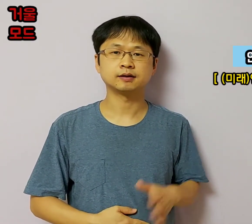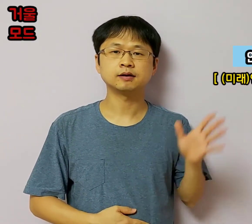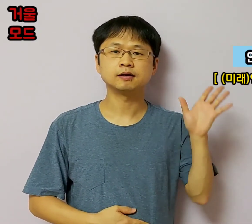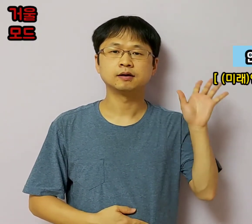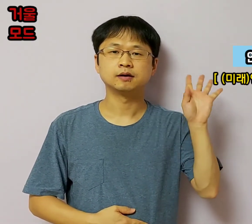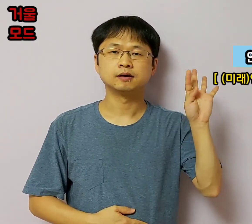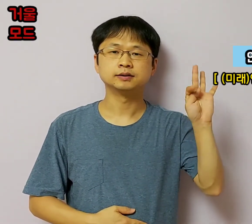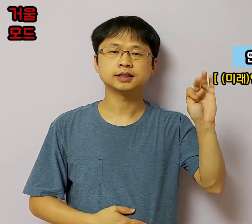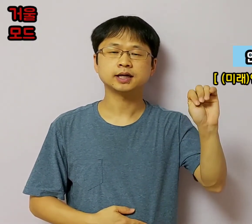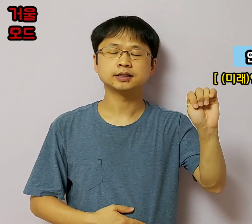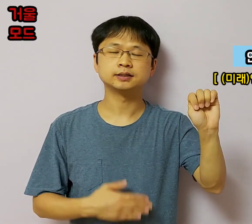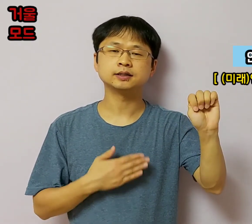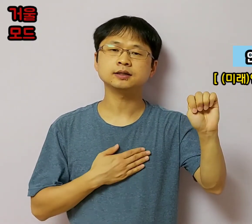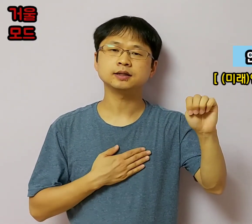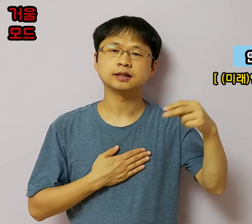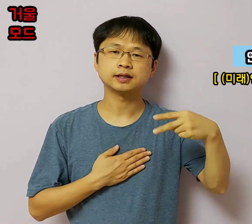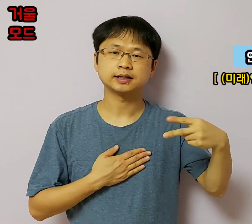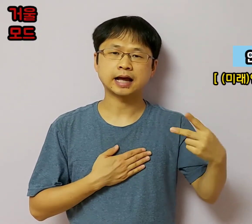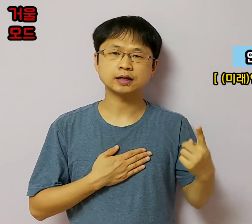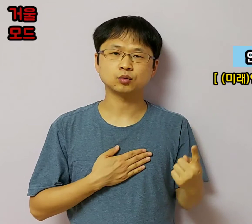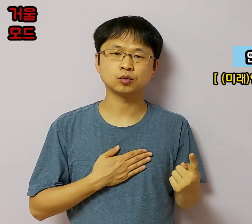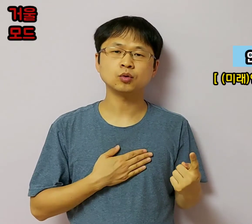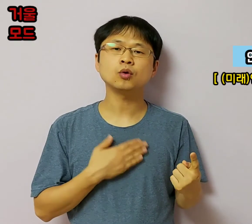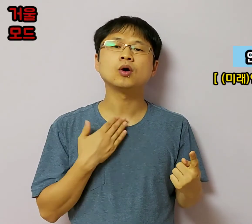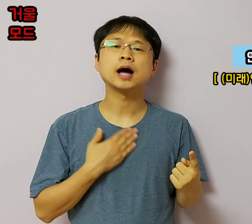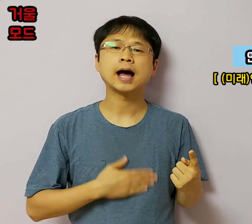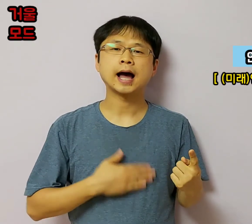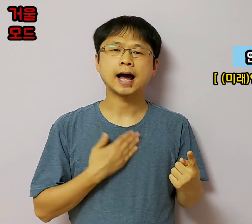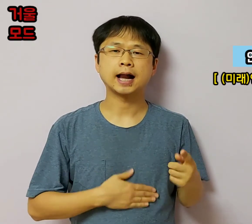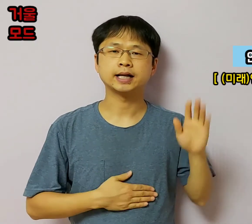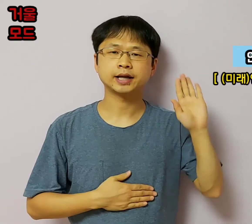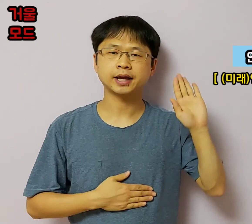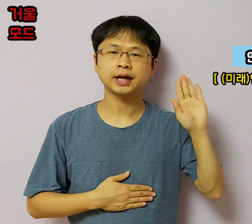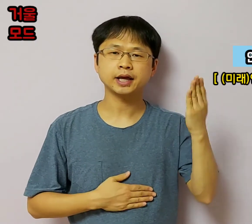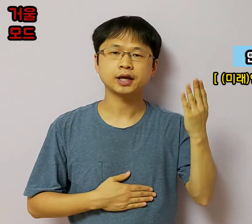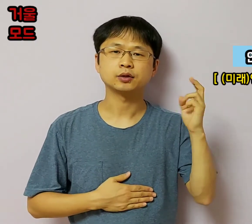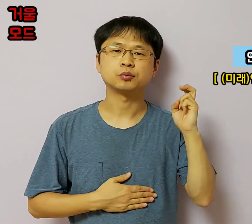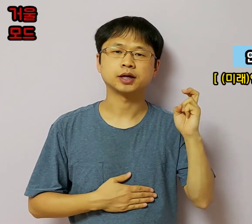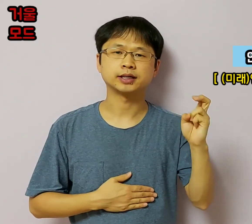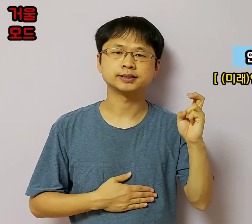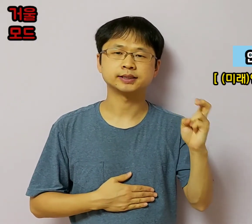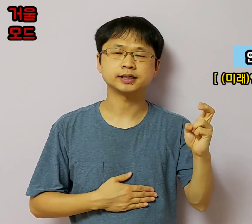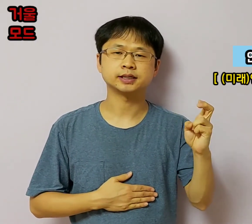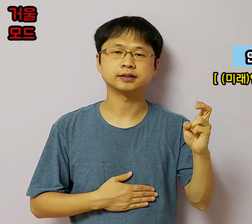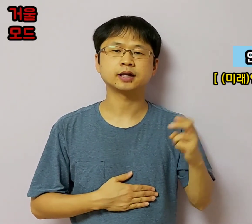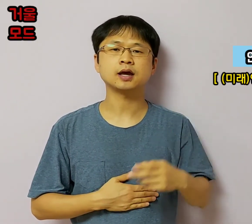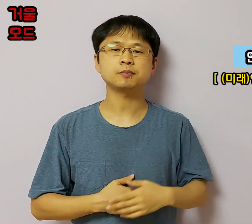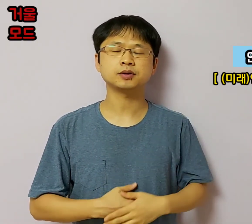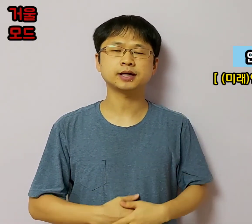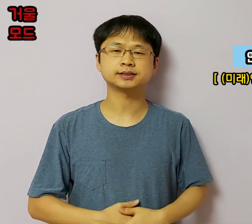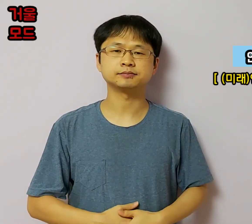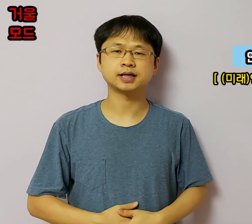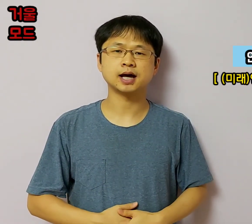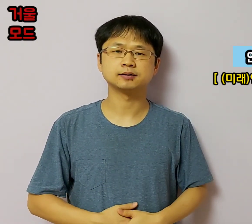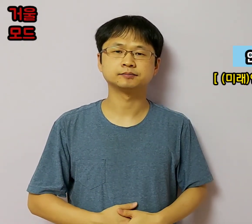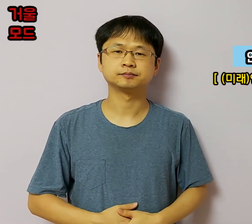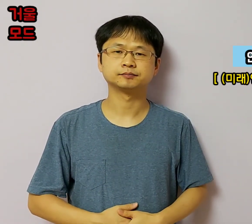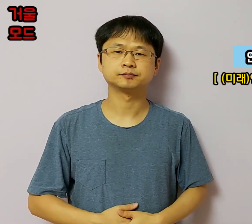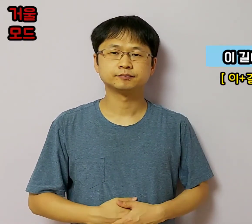그래서 언젠가는 나도 알게 되겠지 이렇게 표현하였습니다.